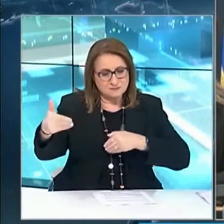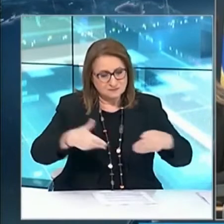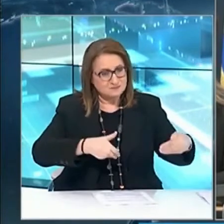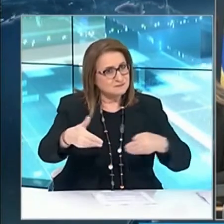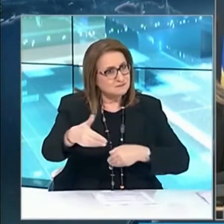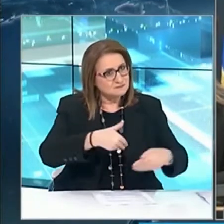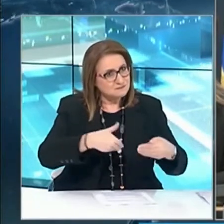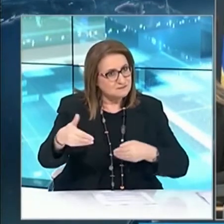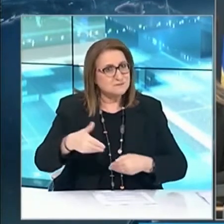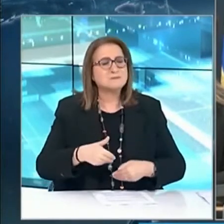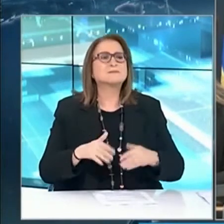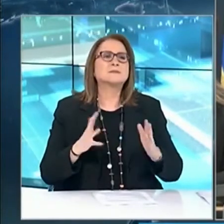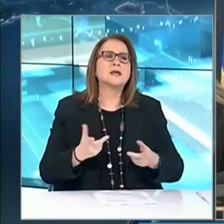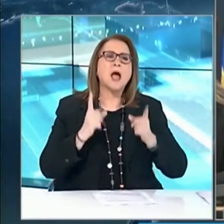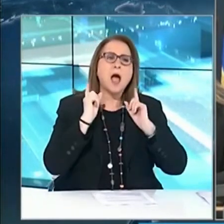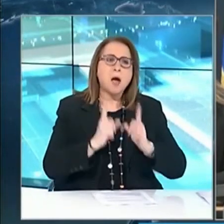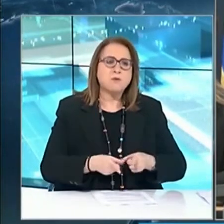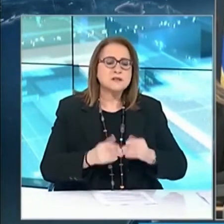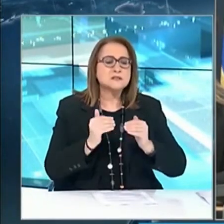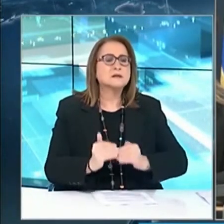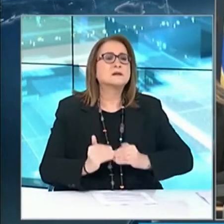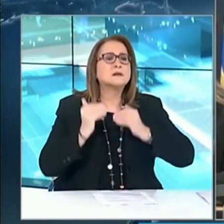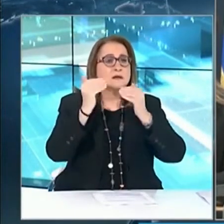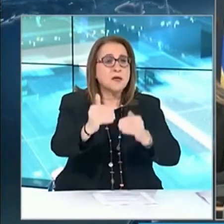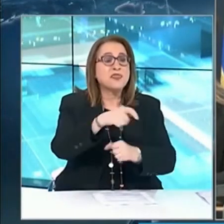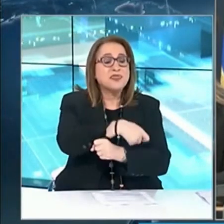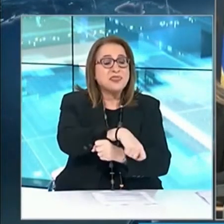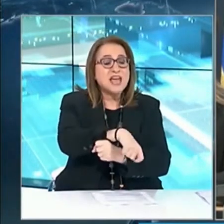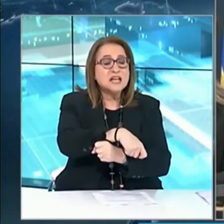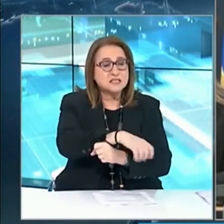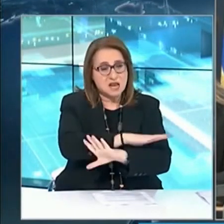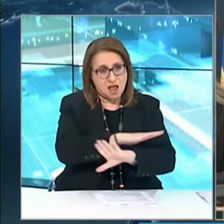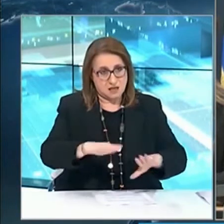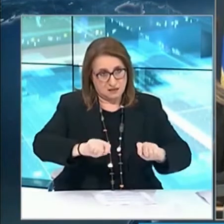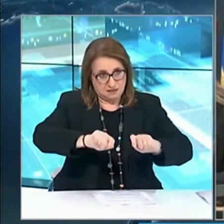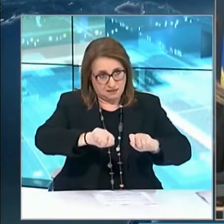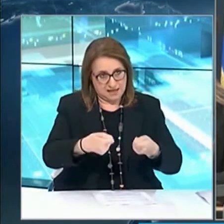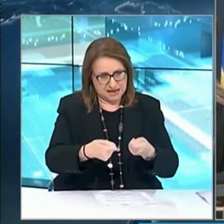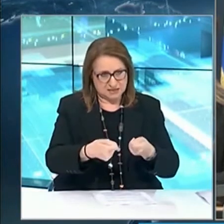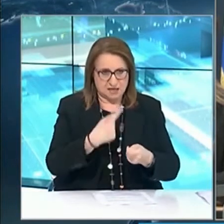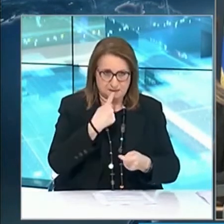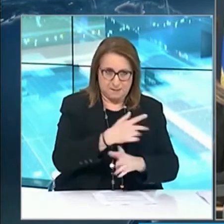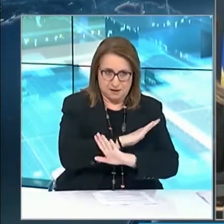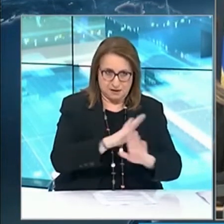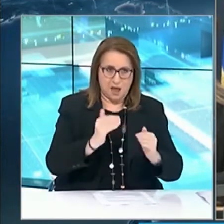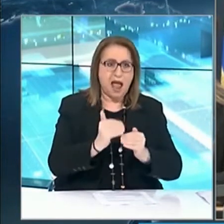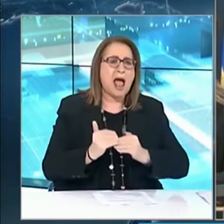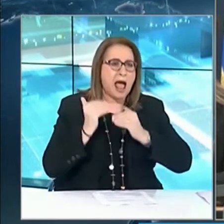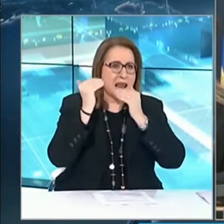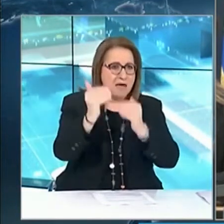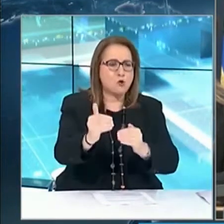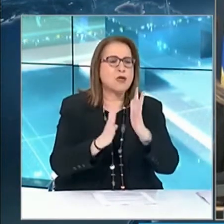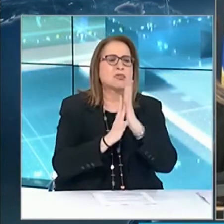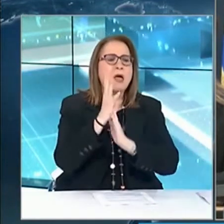Αποφασίστηκε αναστολή της λειτουργίας των δικαστηρίων όπως θα εξειδικευτεί στην απόφαση για